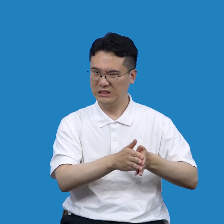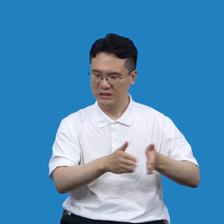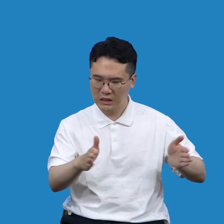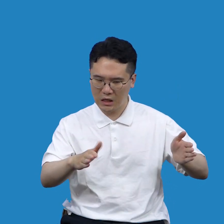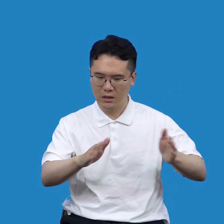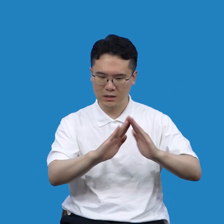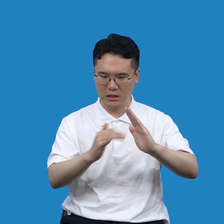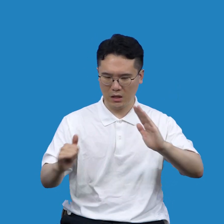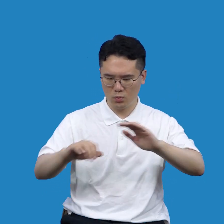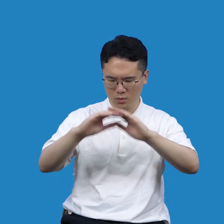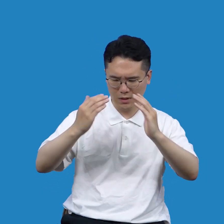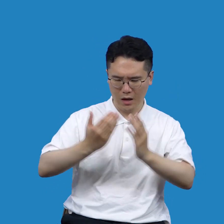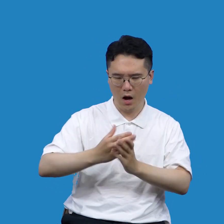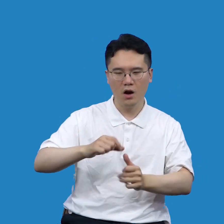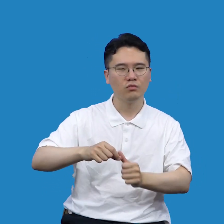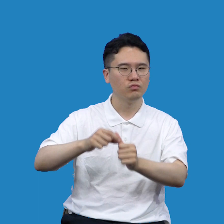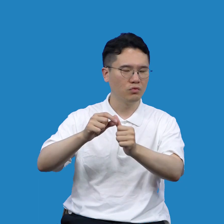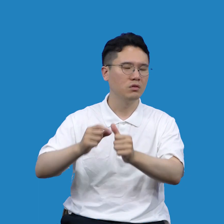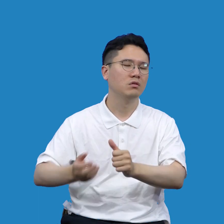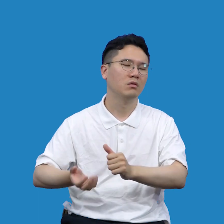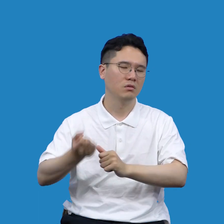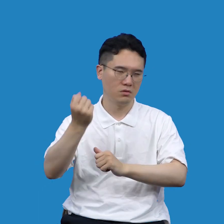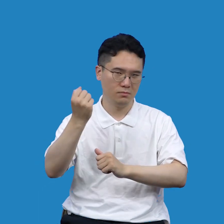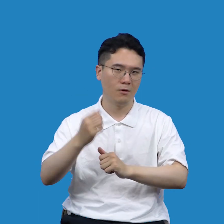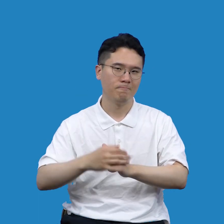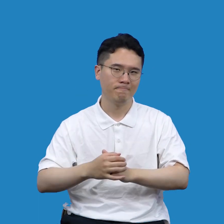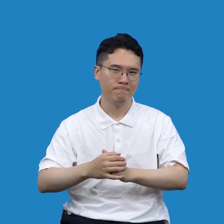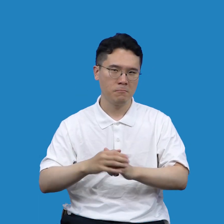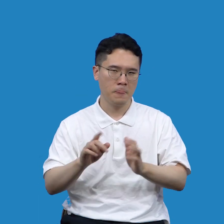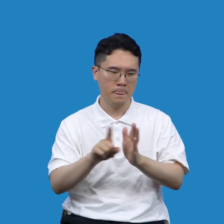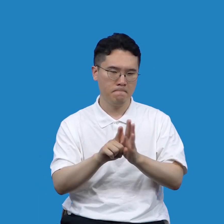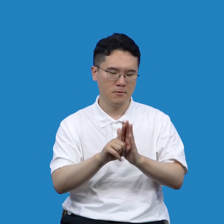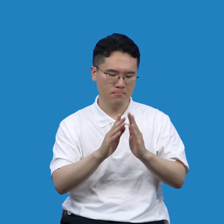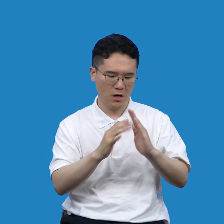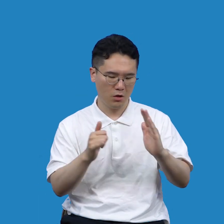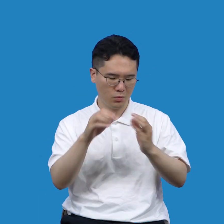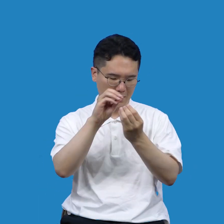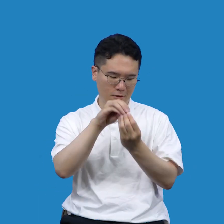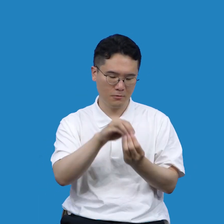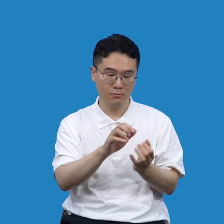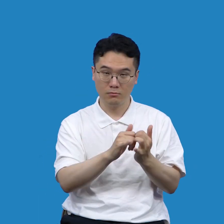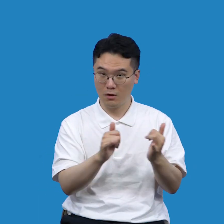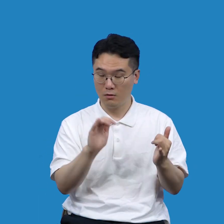구원을 받았어요. 그리고 믿음의 가족의 상속자가 되었어요.